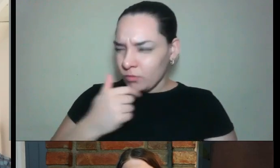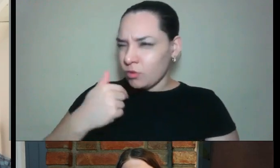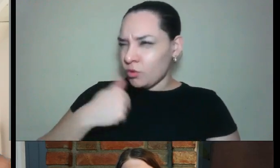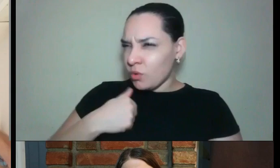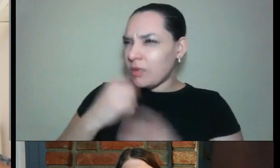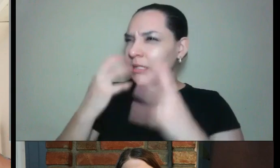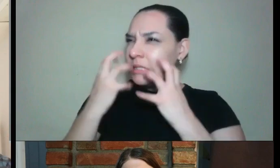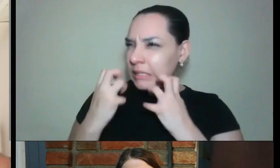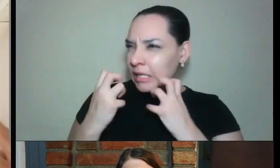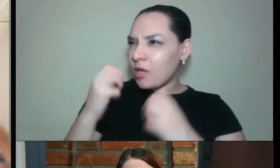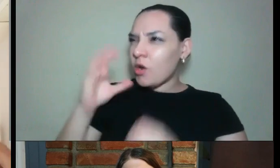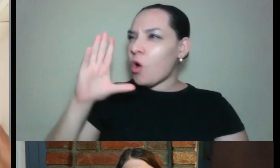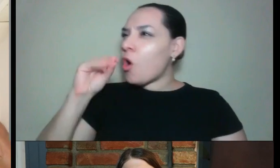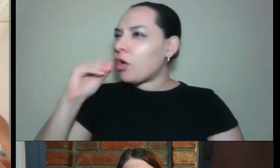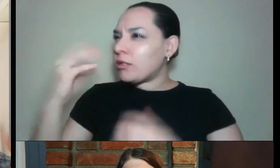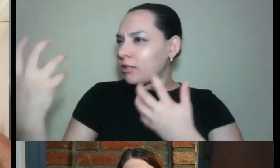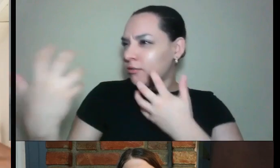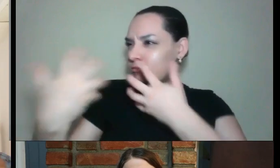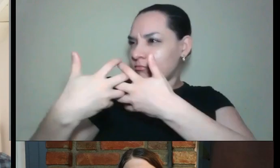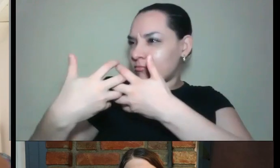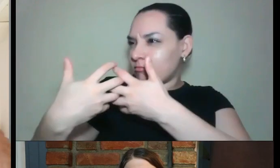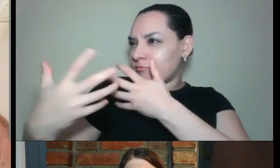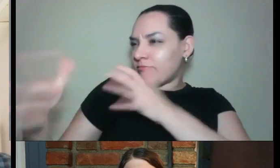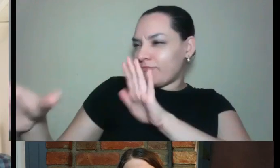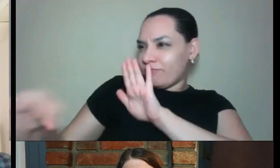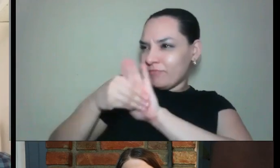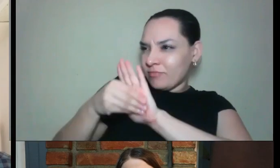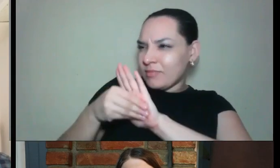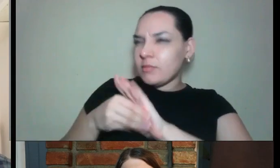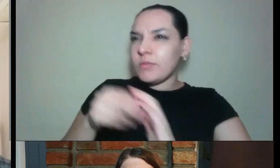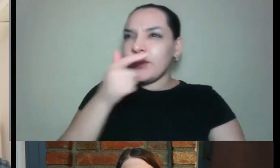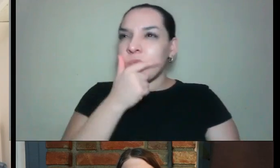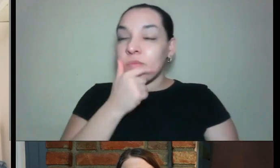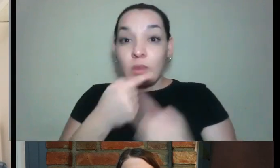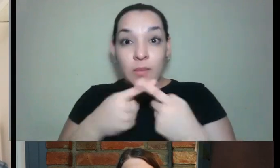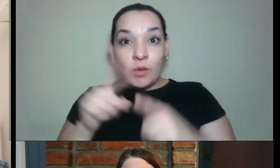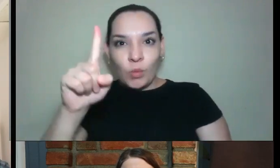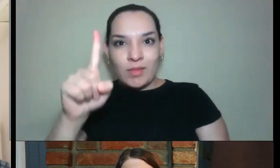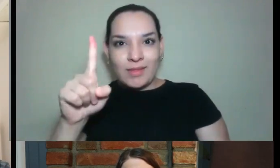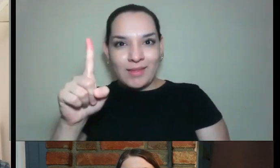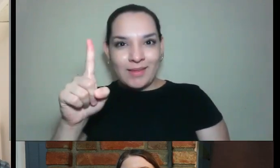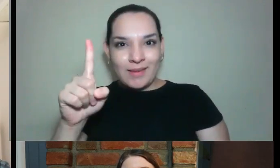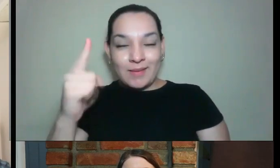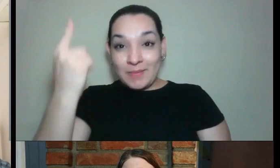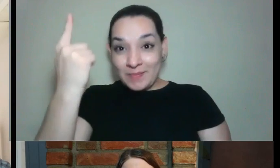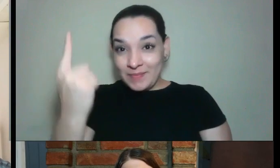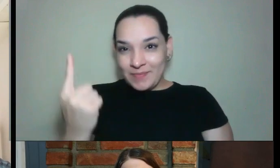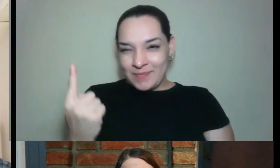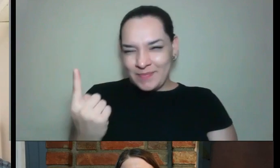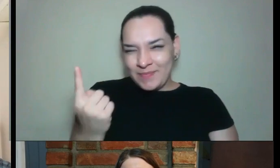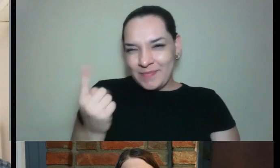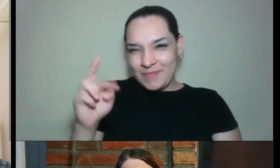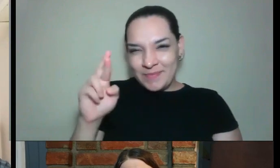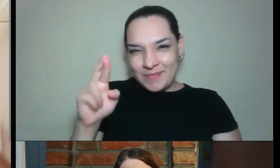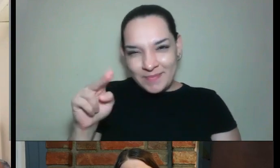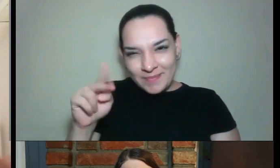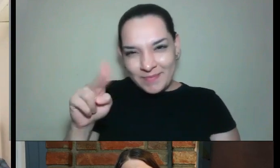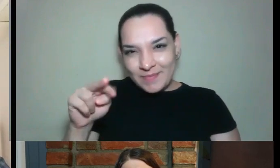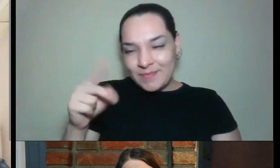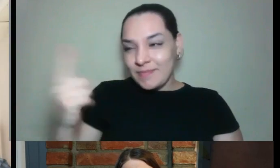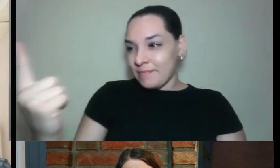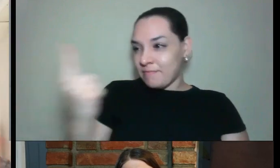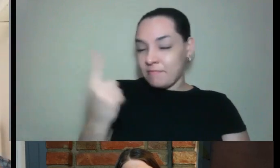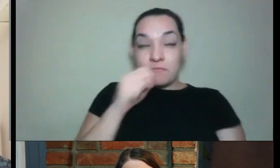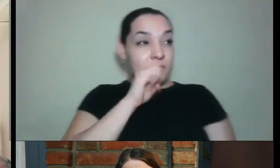mismo por qué me he querido parecer a los oyentes. Hasta que me llegó una frase de una persona muy cercana que